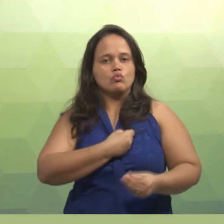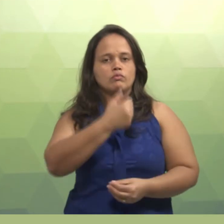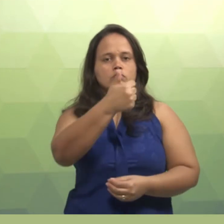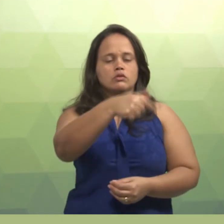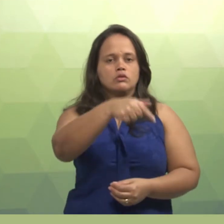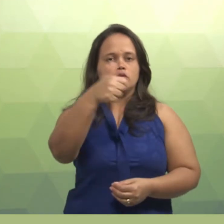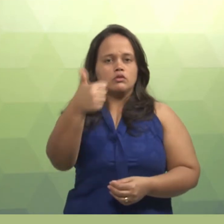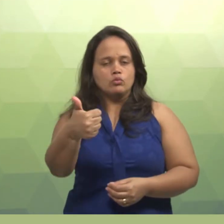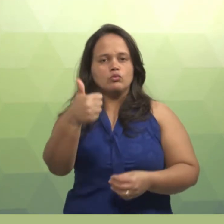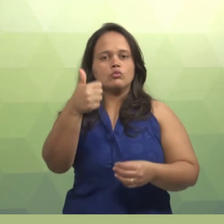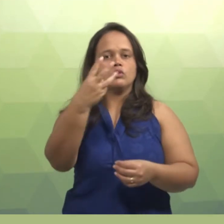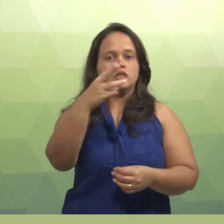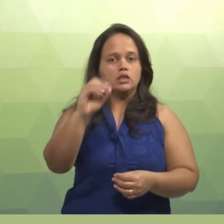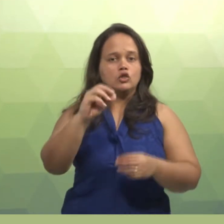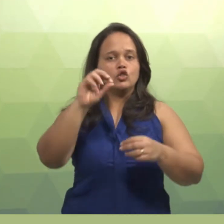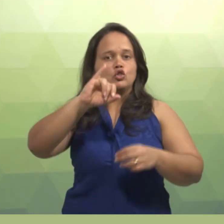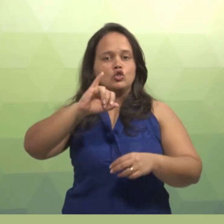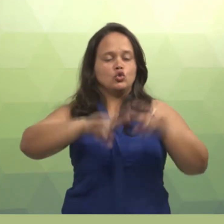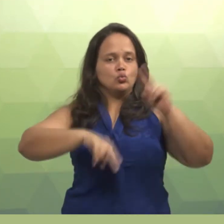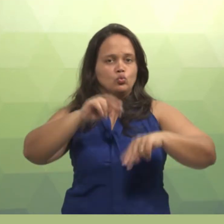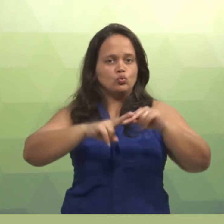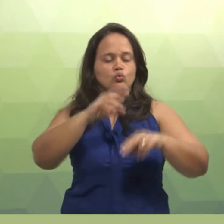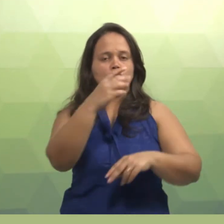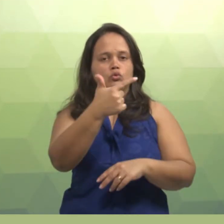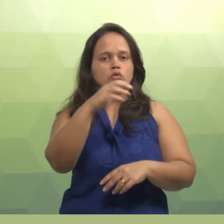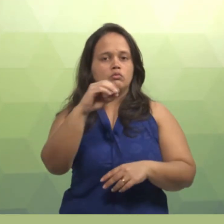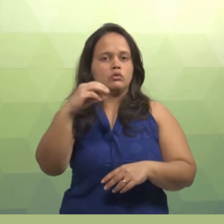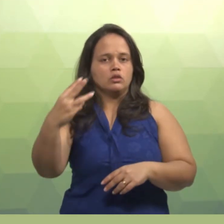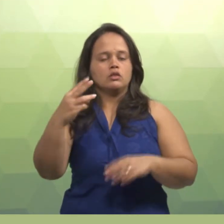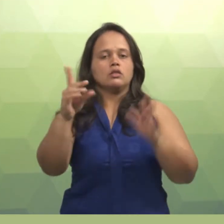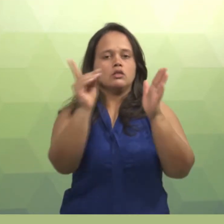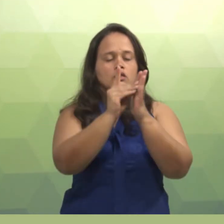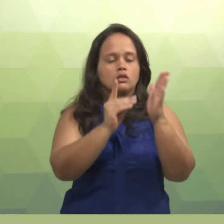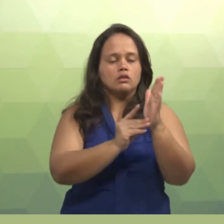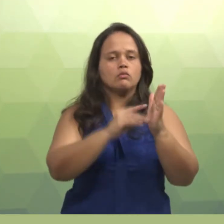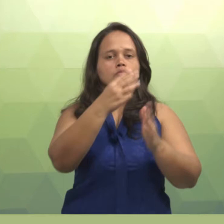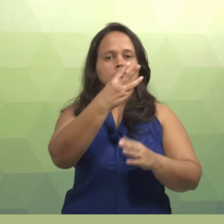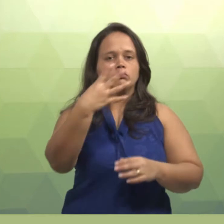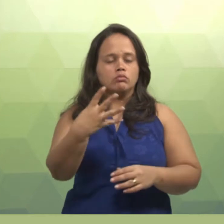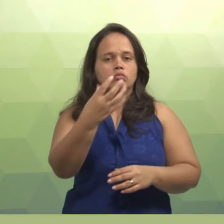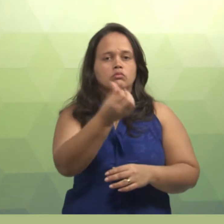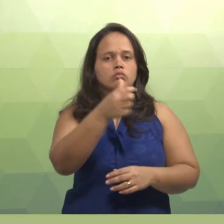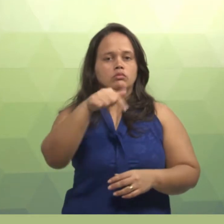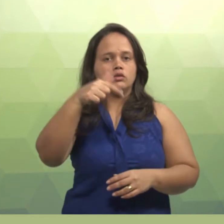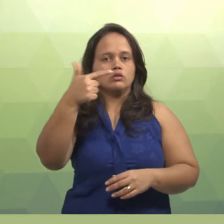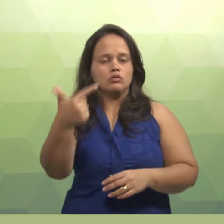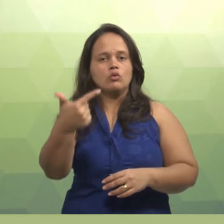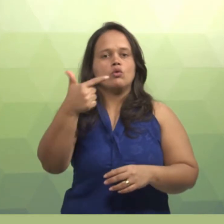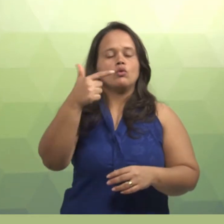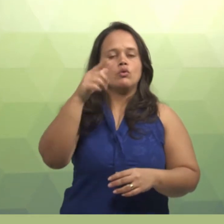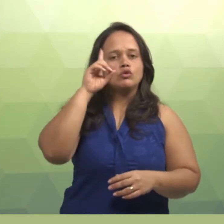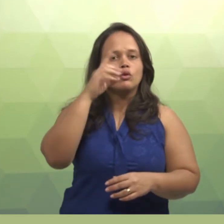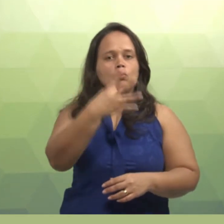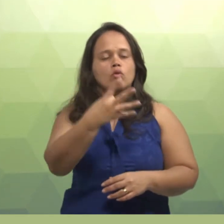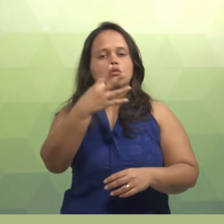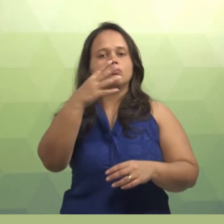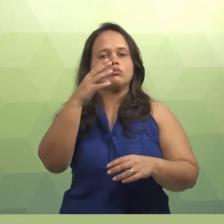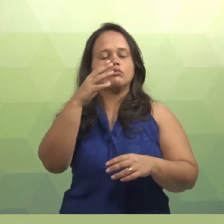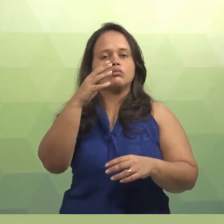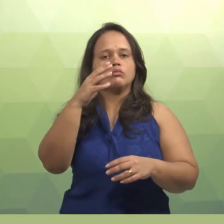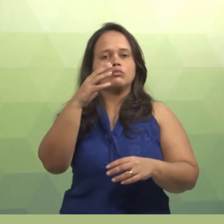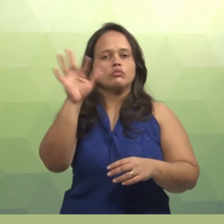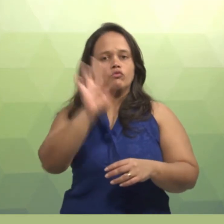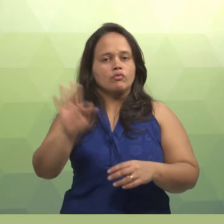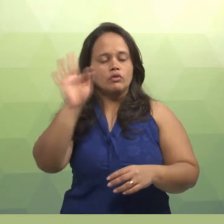43.672, de 4 de 12 de 2003, Resolução CEPLAG número 15, de 22 de março de 2004